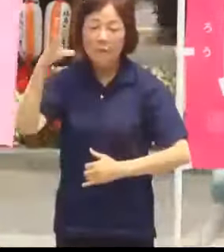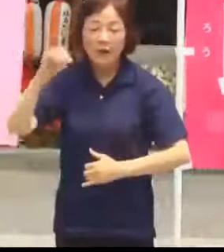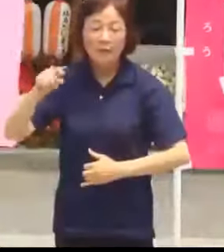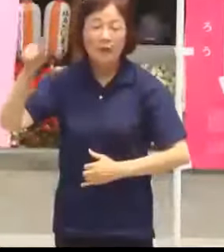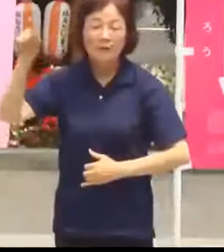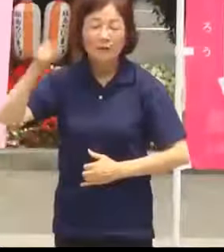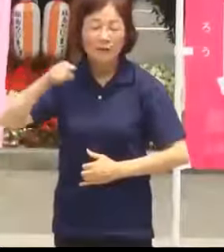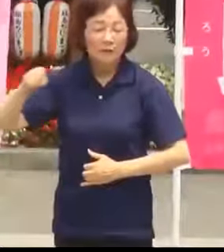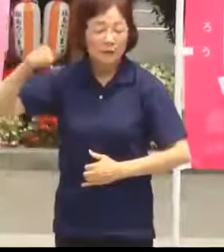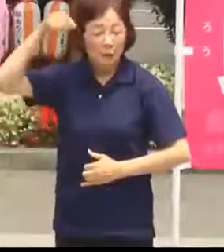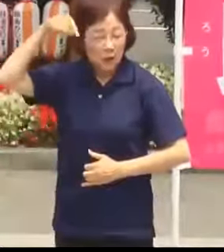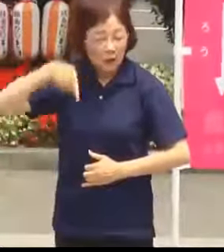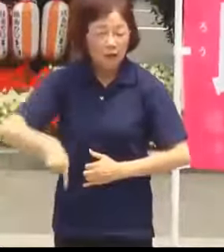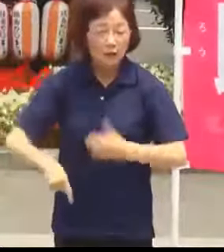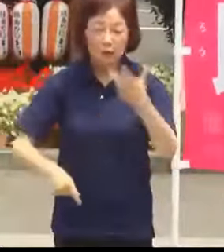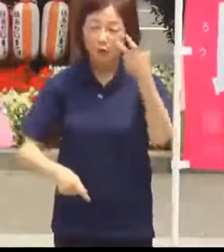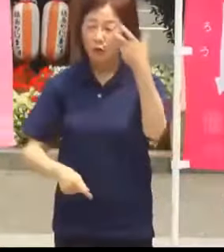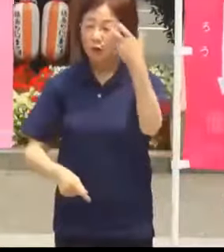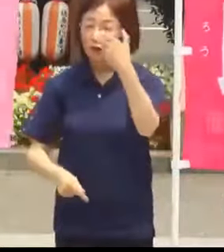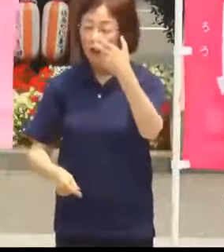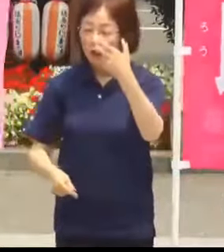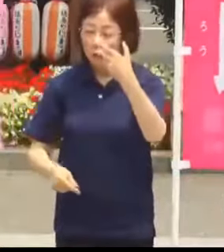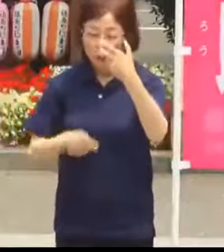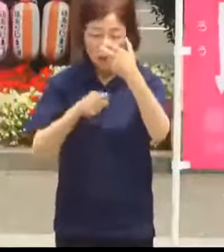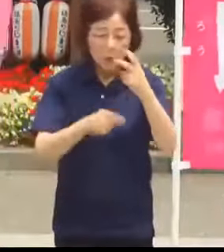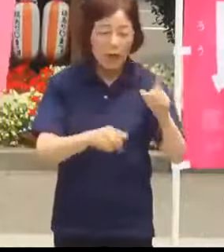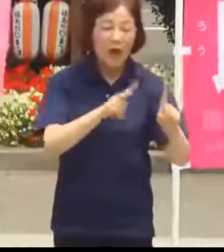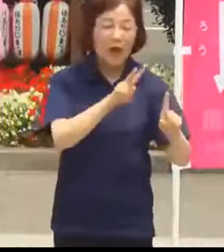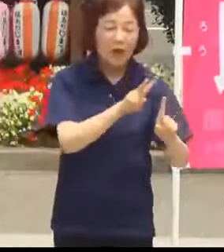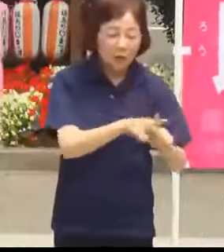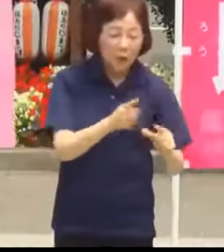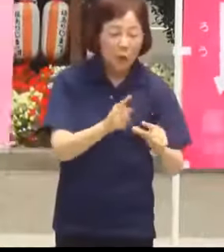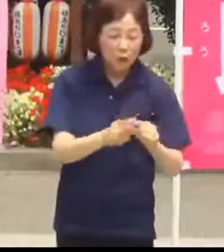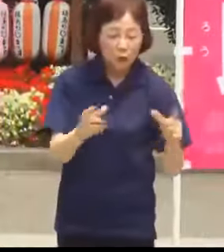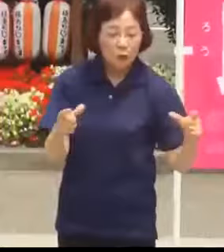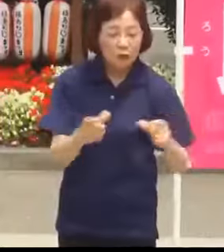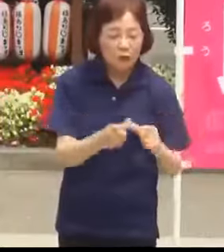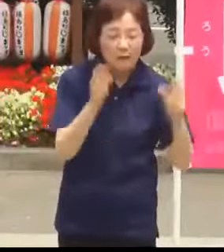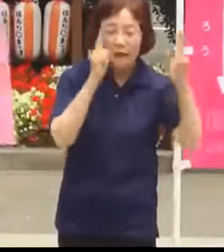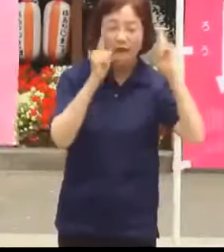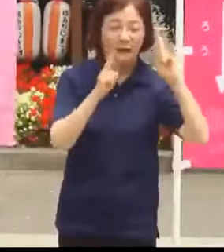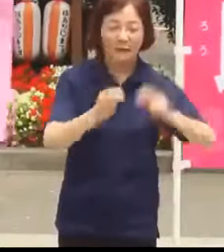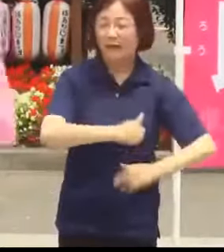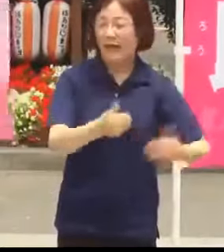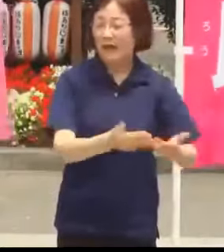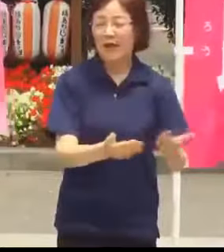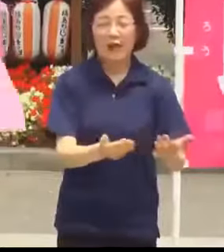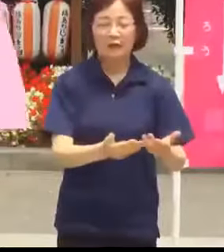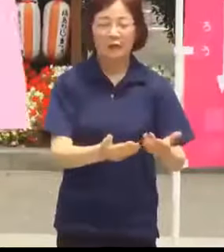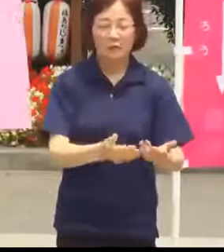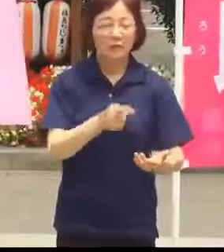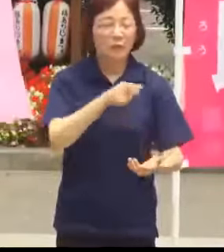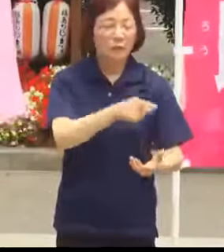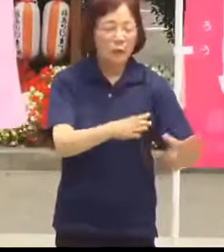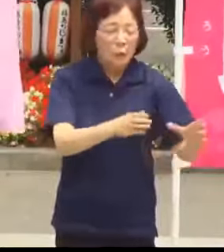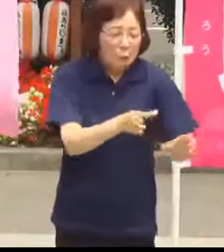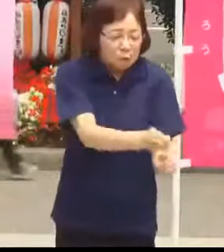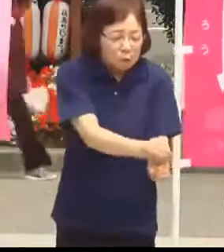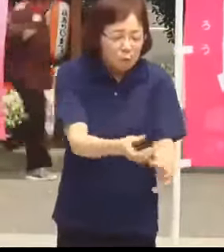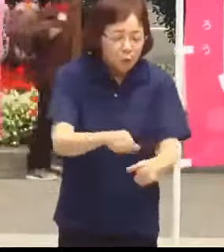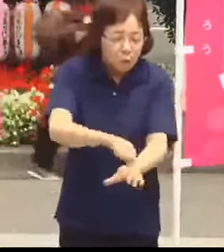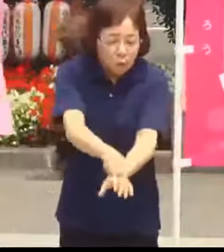の約7割中小零細で働いてるんですよ中小零細の首を締めるということは